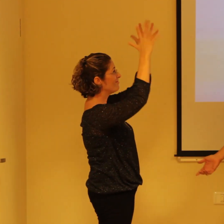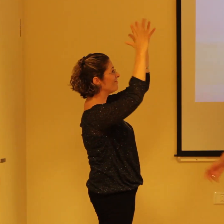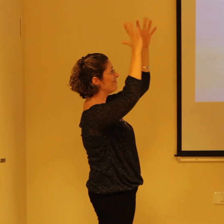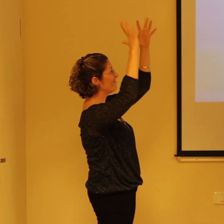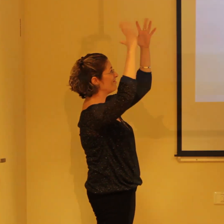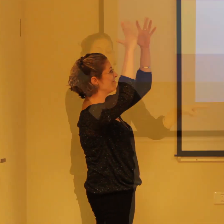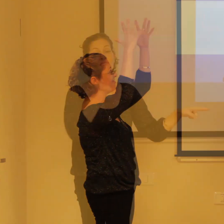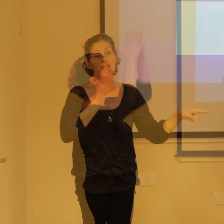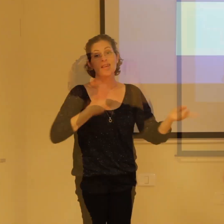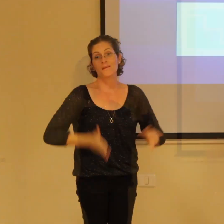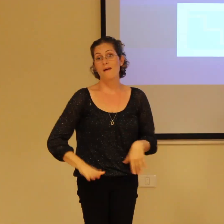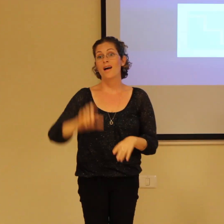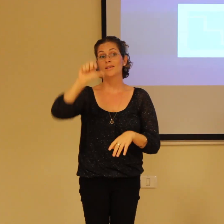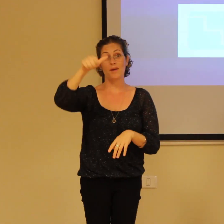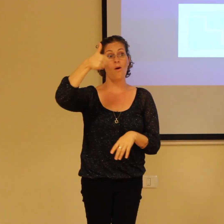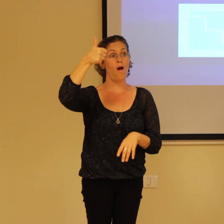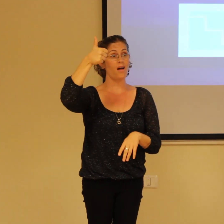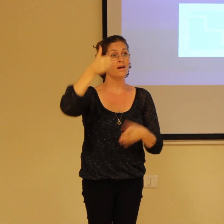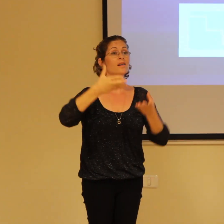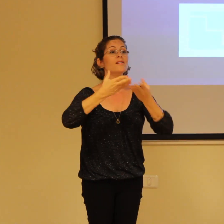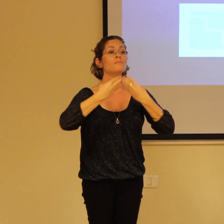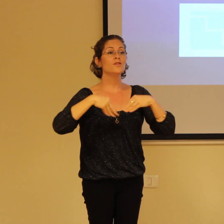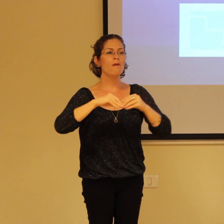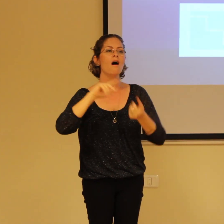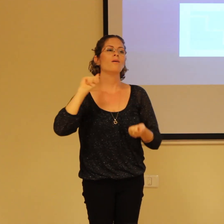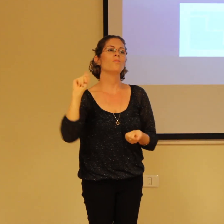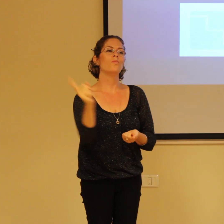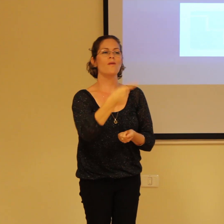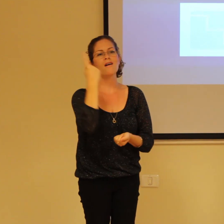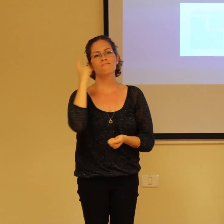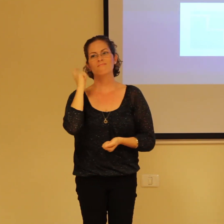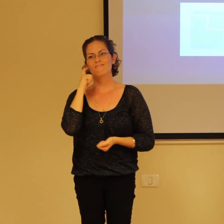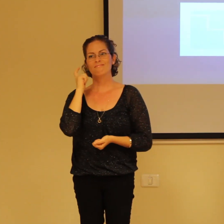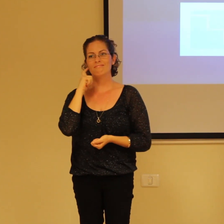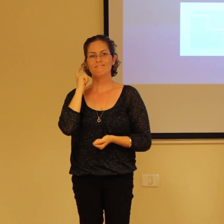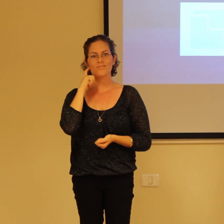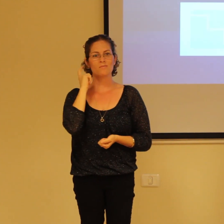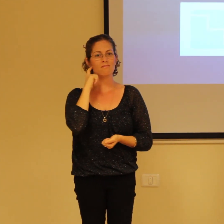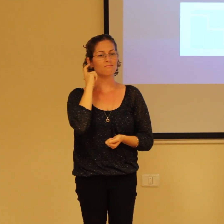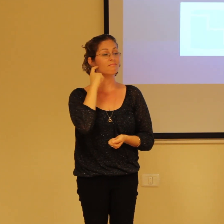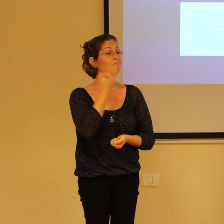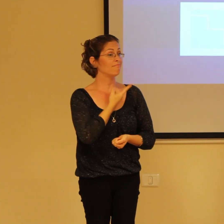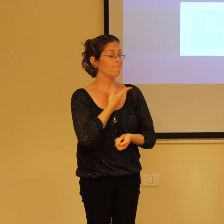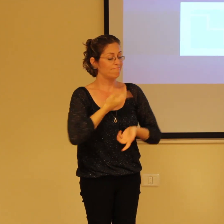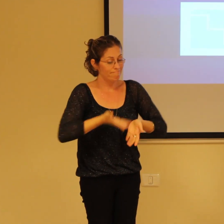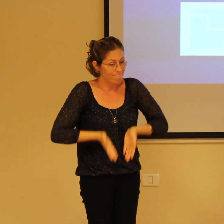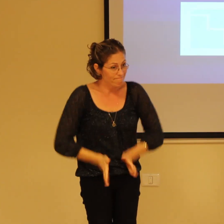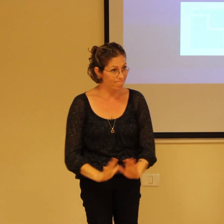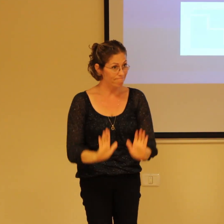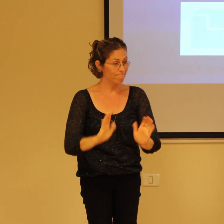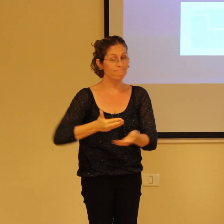אוקיי, יפה, תודה. אני בת בכורה גם, במשפחה שכולם שומעים. אני